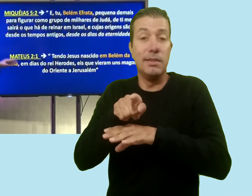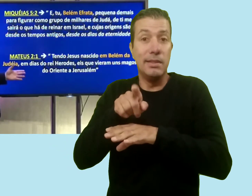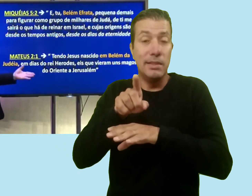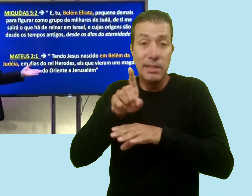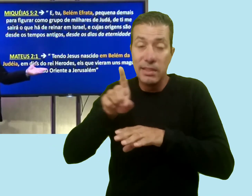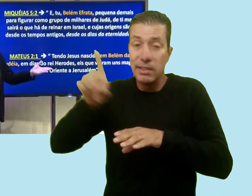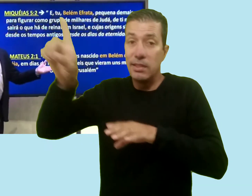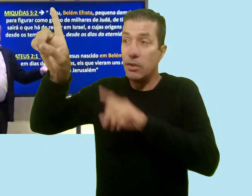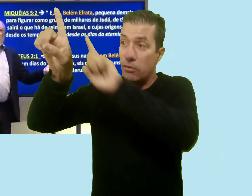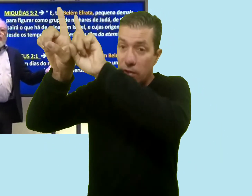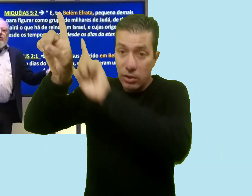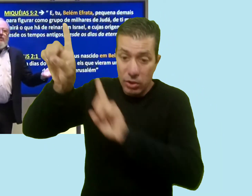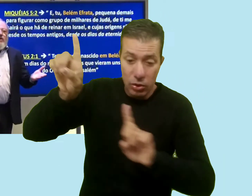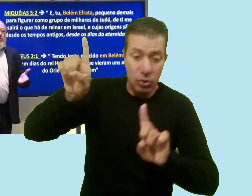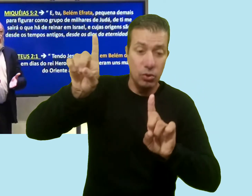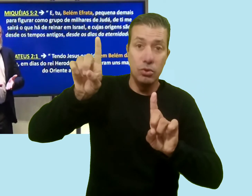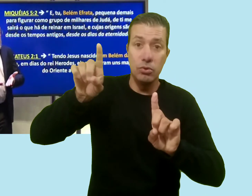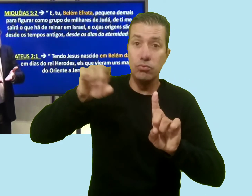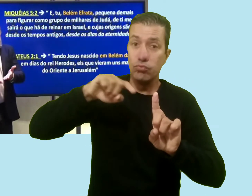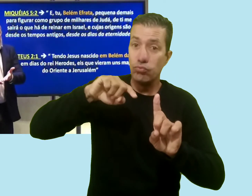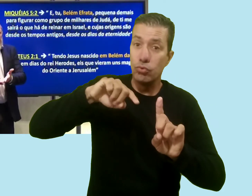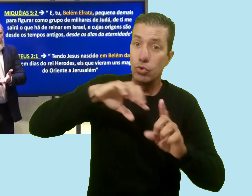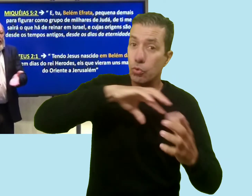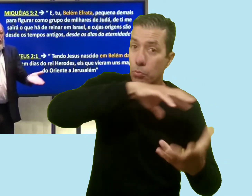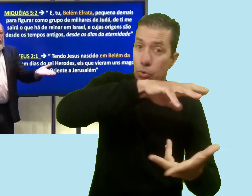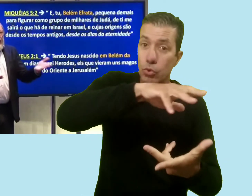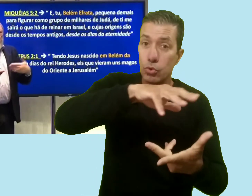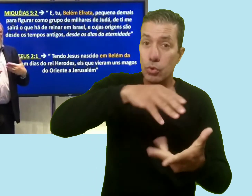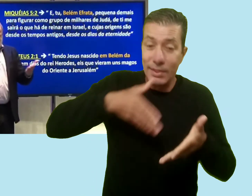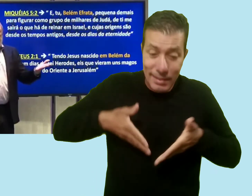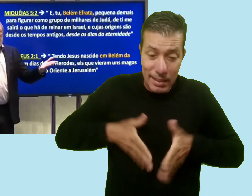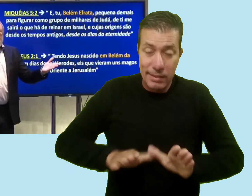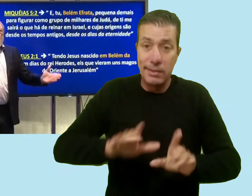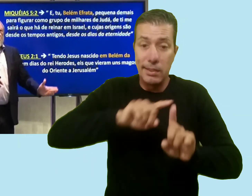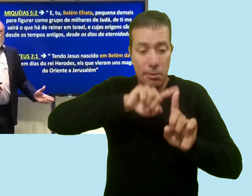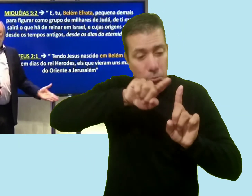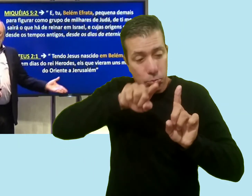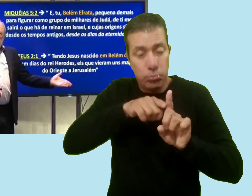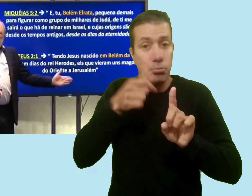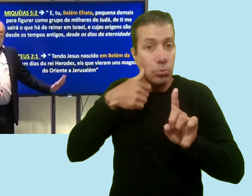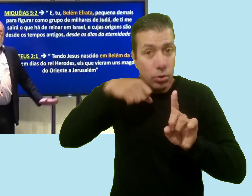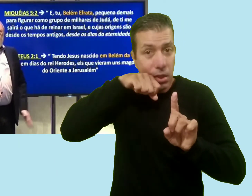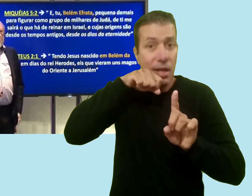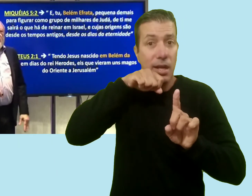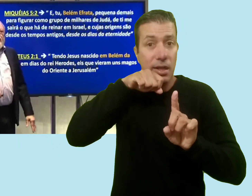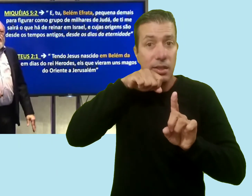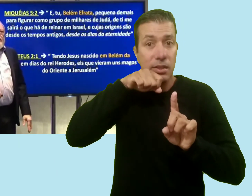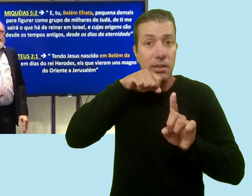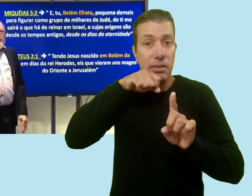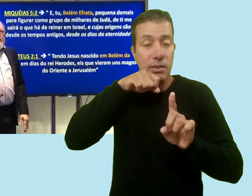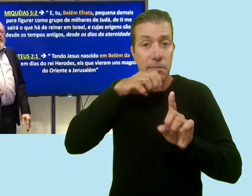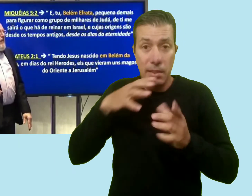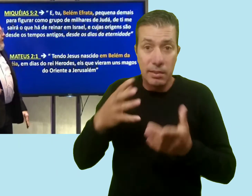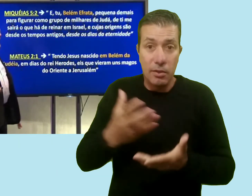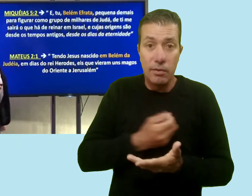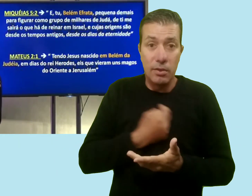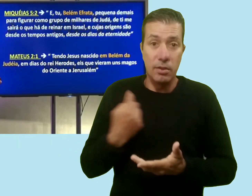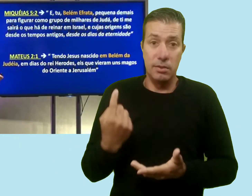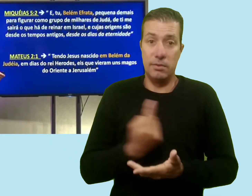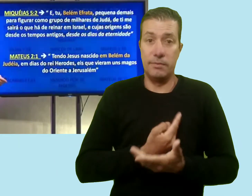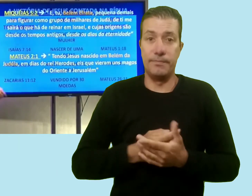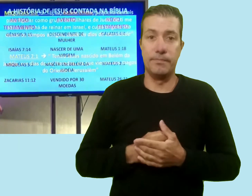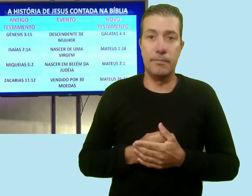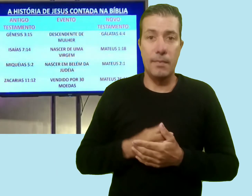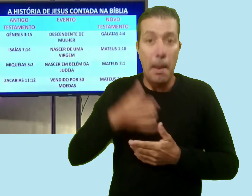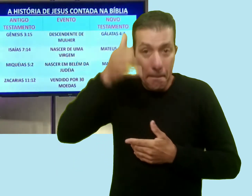Que Deus deixou de ser Deus e se fez homem e veio nascer na barriga de uma mulher como qualquer um de nós. Que história é essa? Que